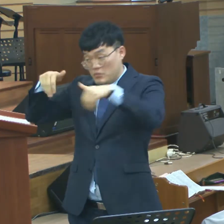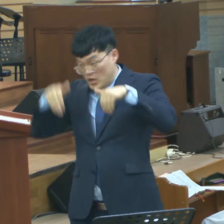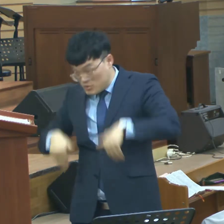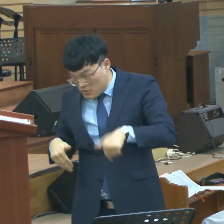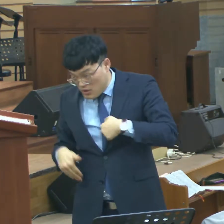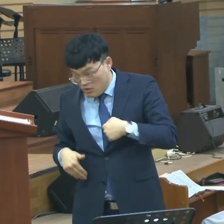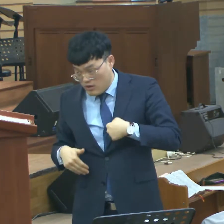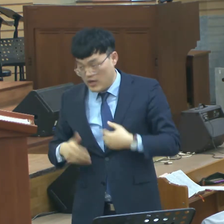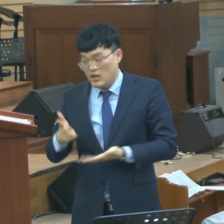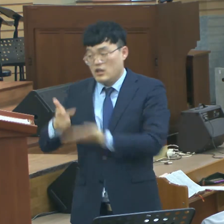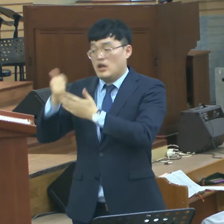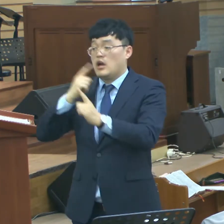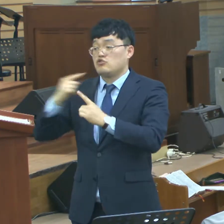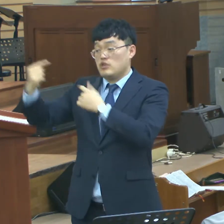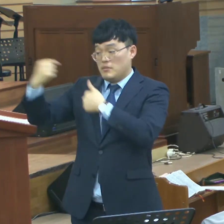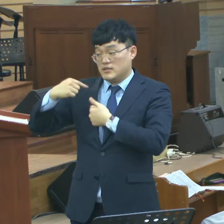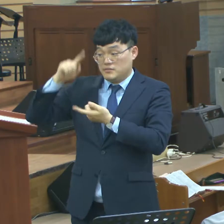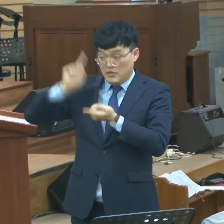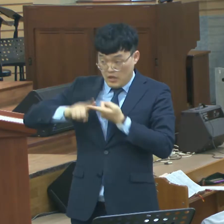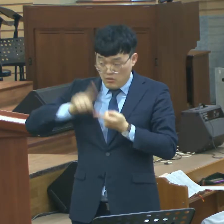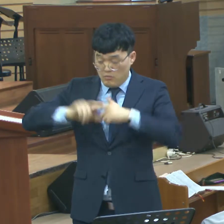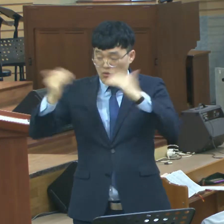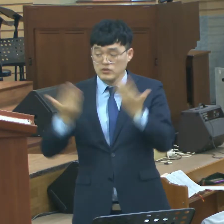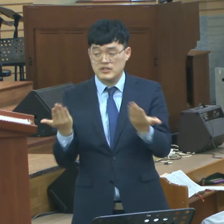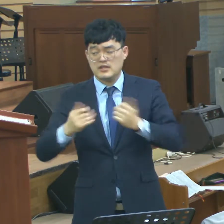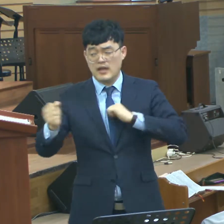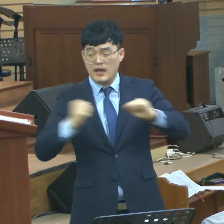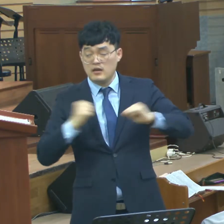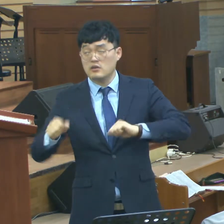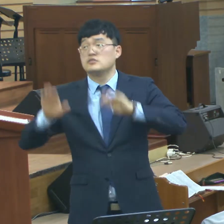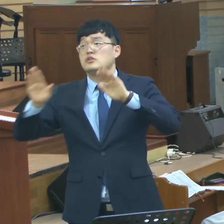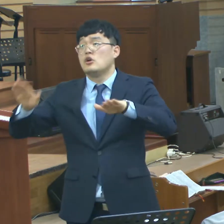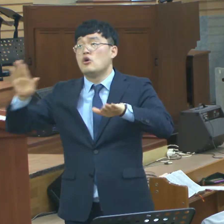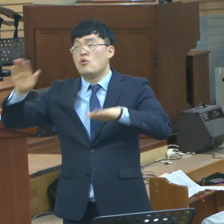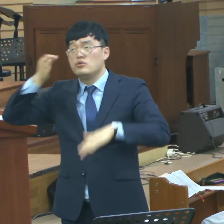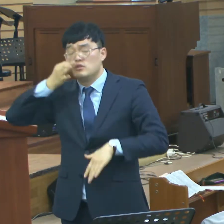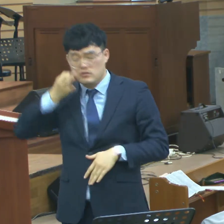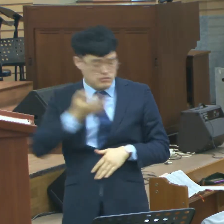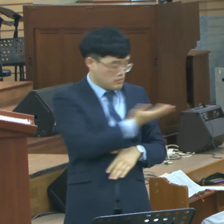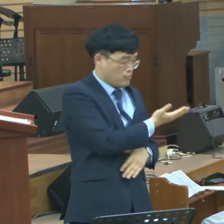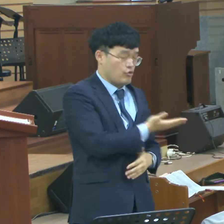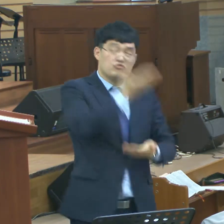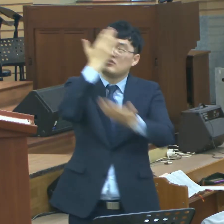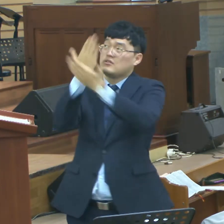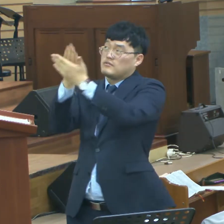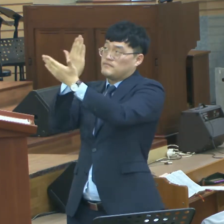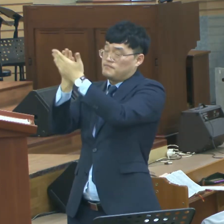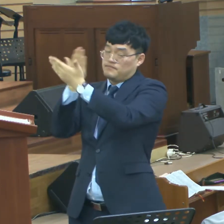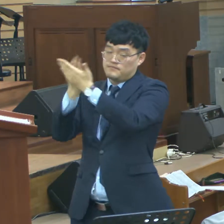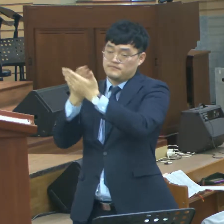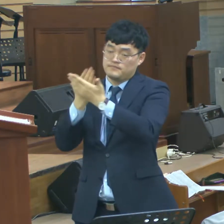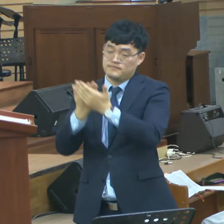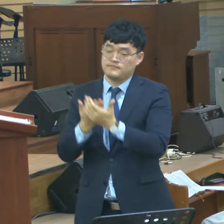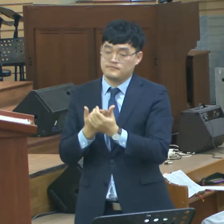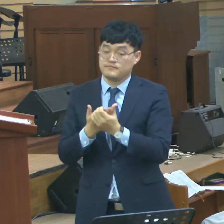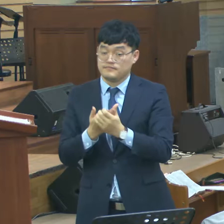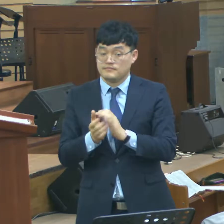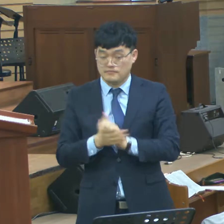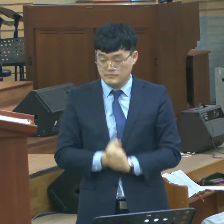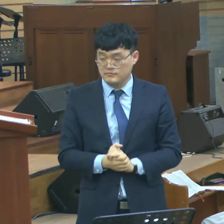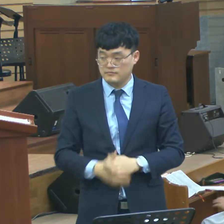내가 주의 종인 것과 내가 주의 말씀대로 이 모든 일을 행하는 것을 오늘 알게